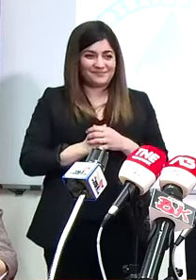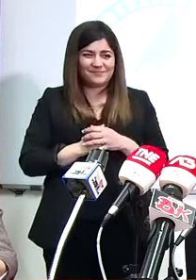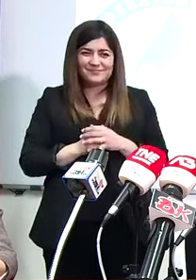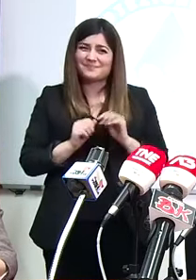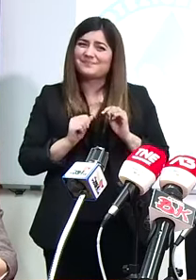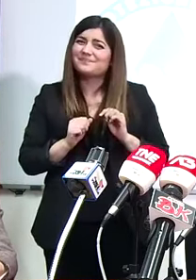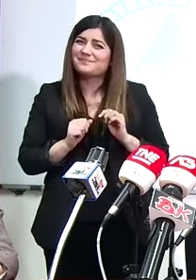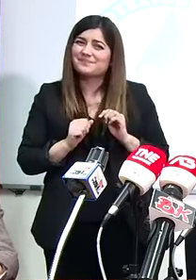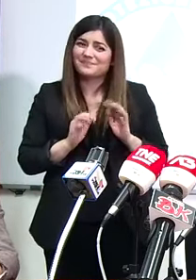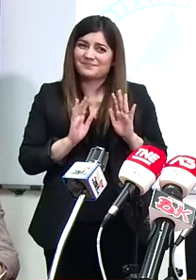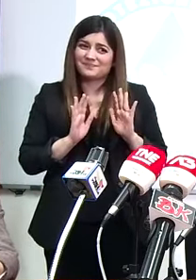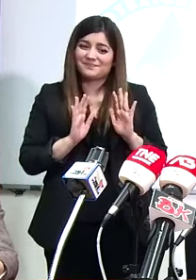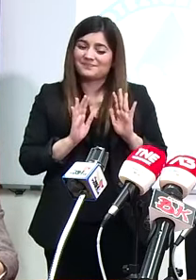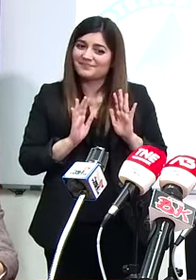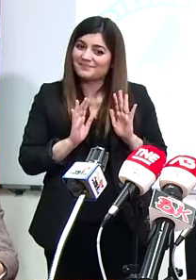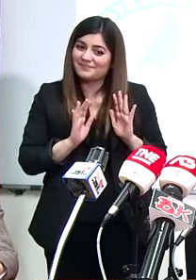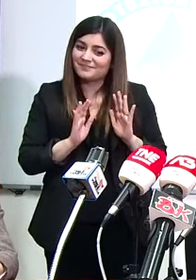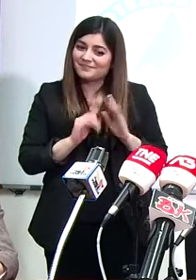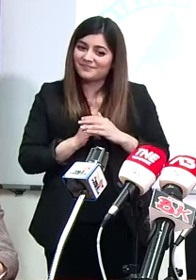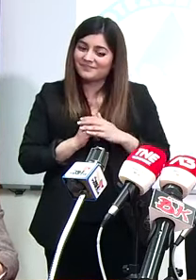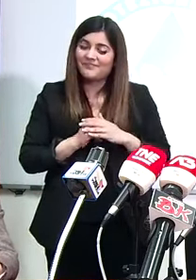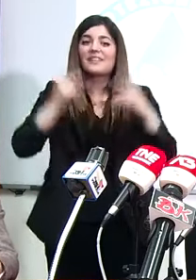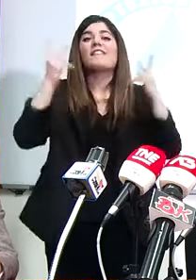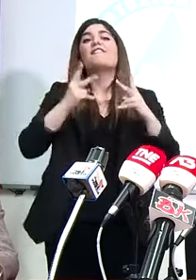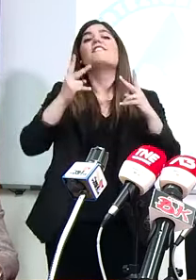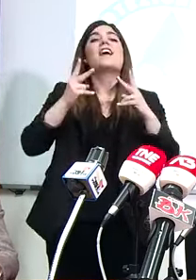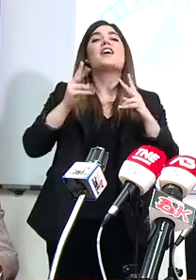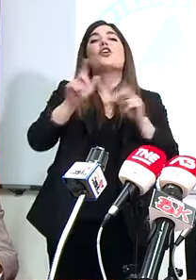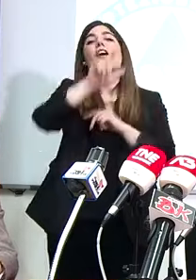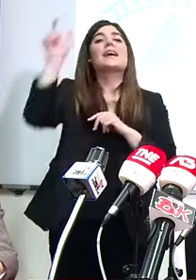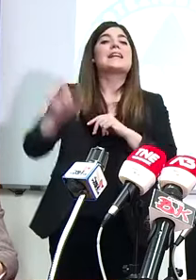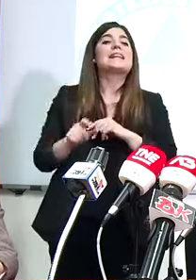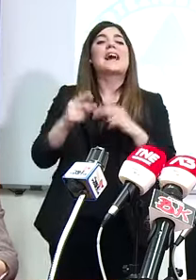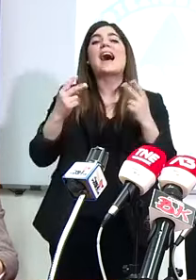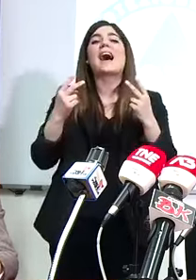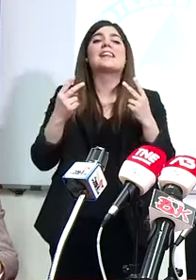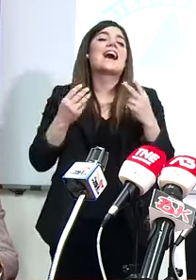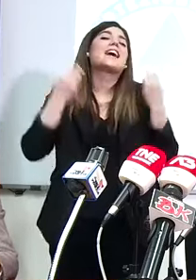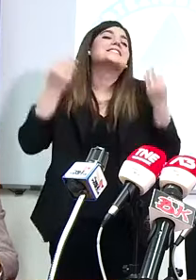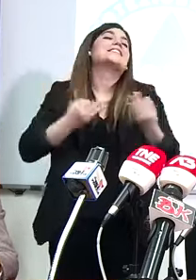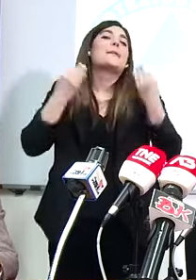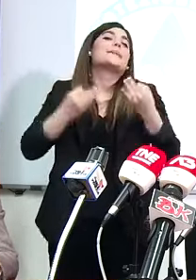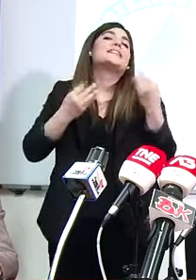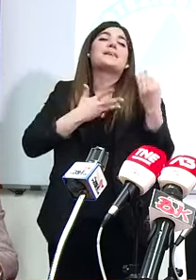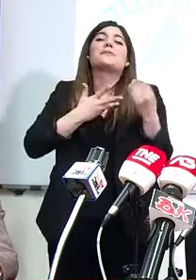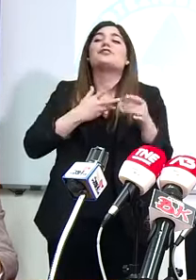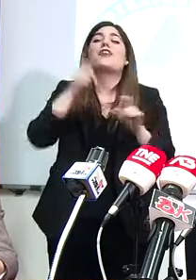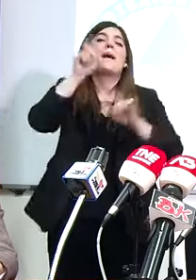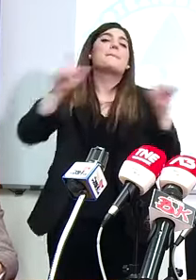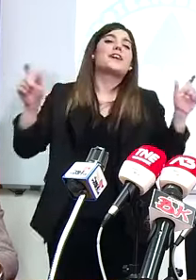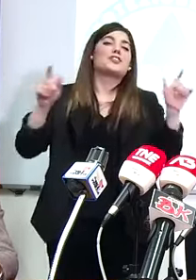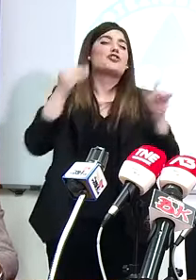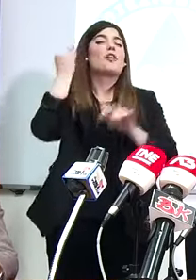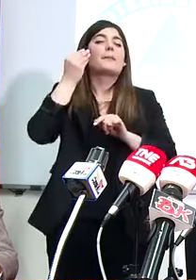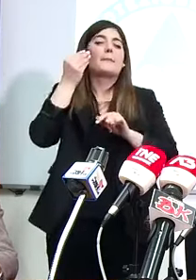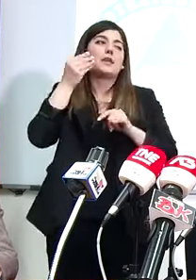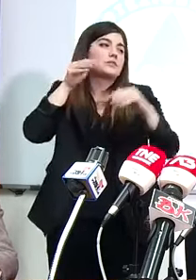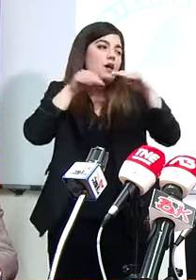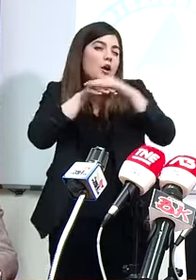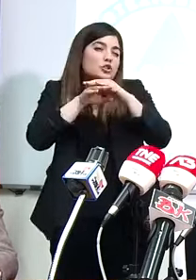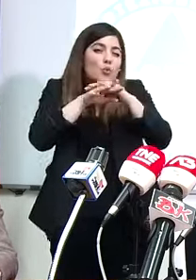siccome questo paese vive solo di vivere solo di di retro pensieri e di e di cospirazioni robe strane